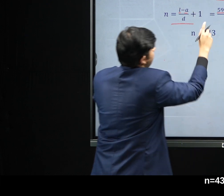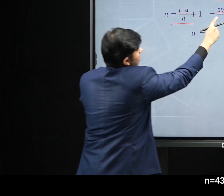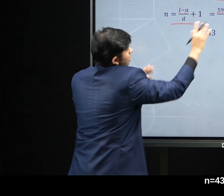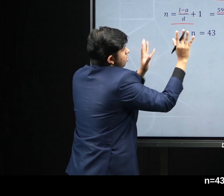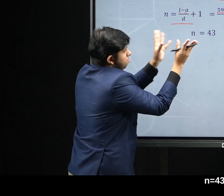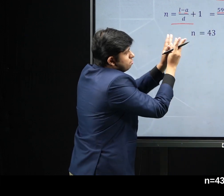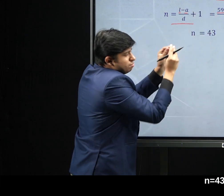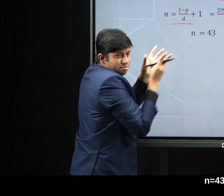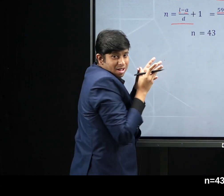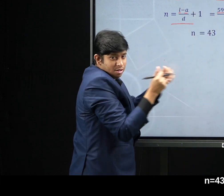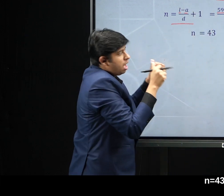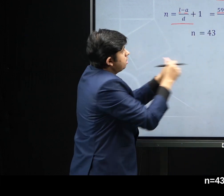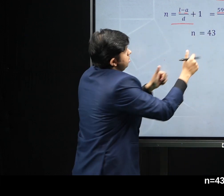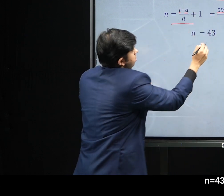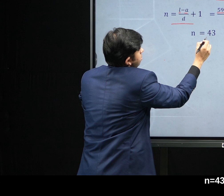n is equal to 43.